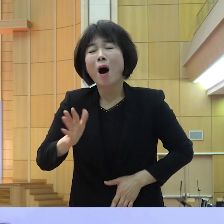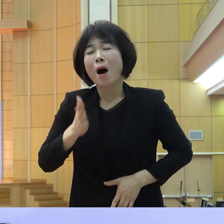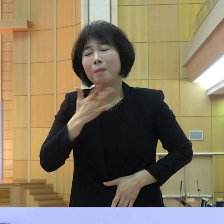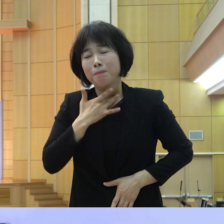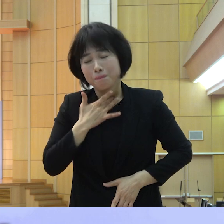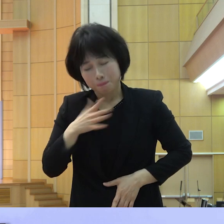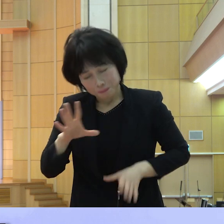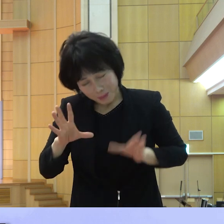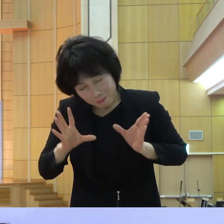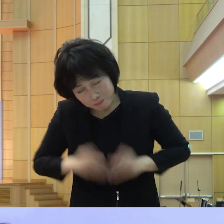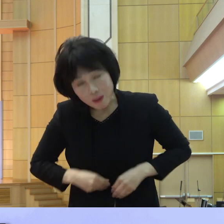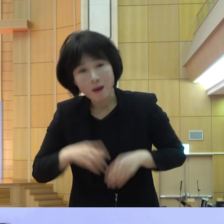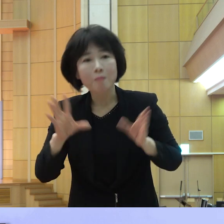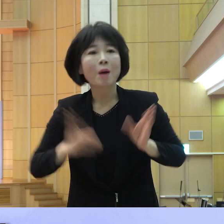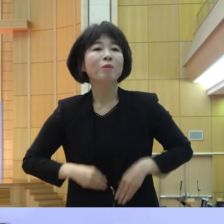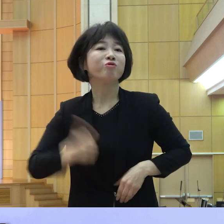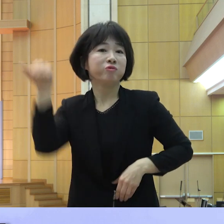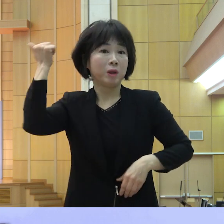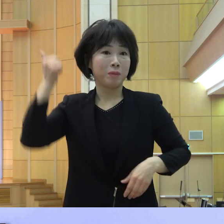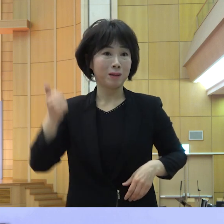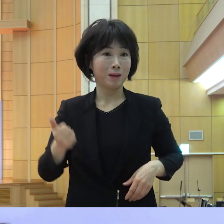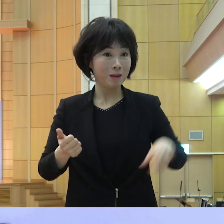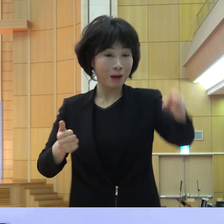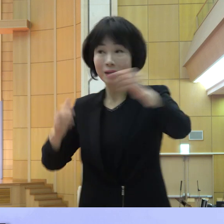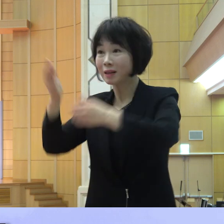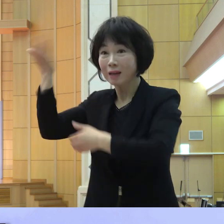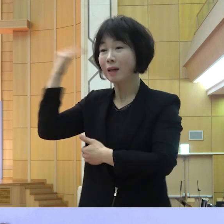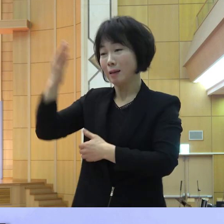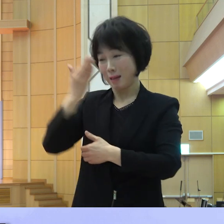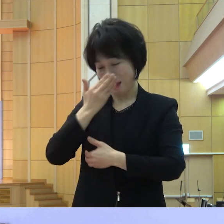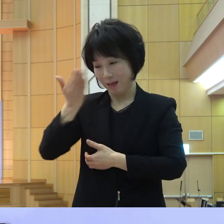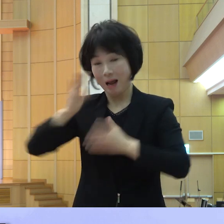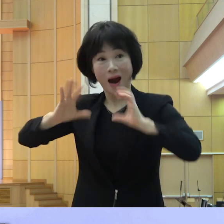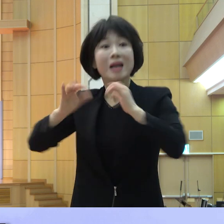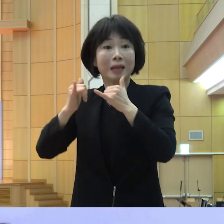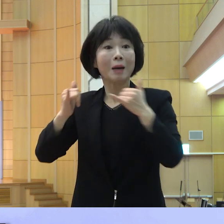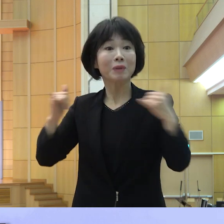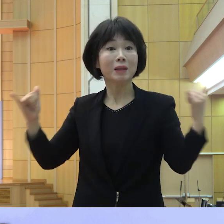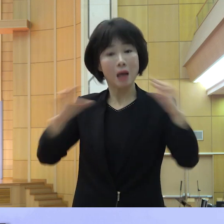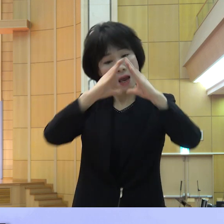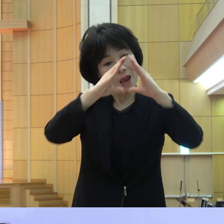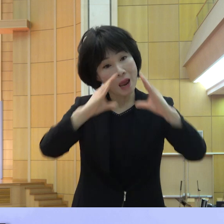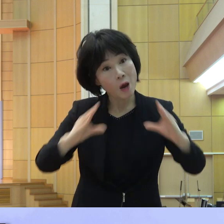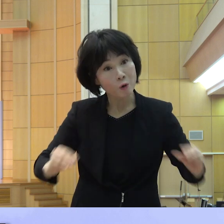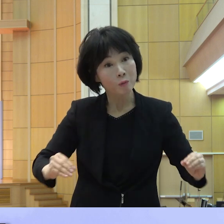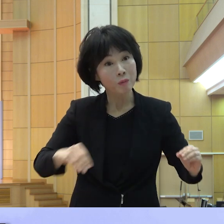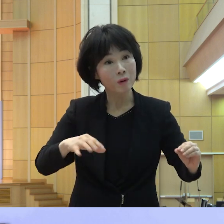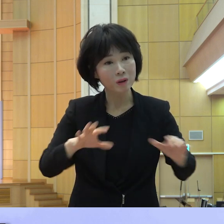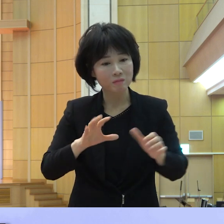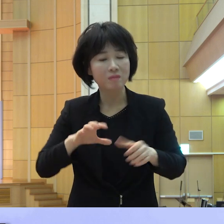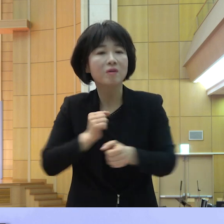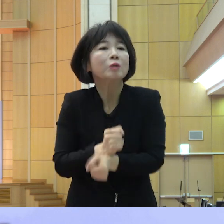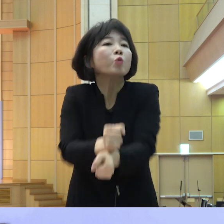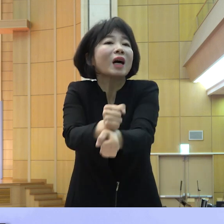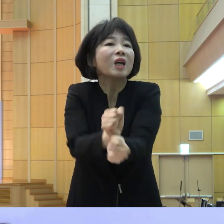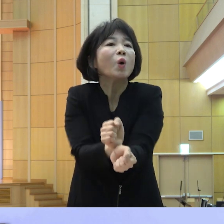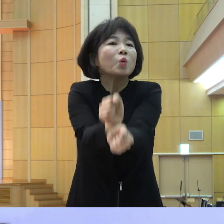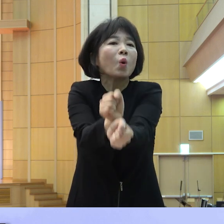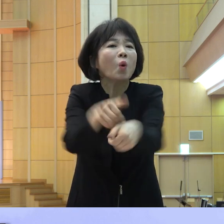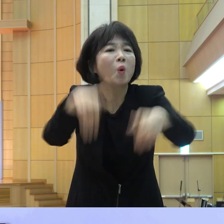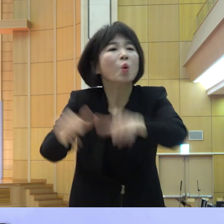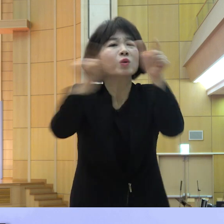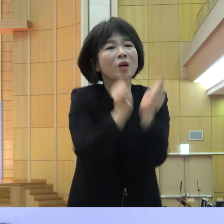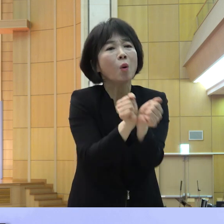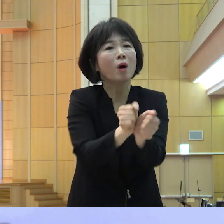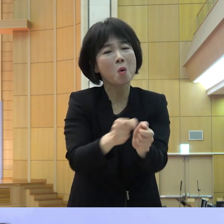굶주린다는 거예요. 굶주린다는 거예요. 여러분, 이스라엘 백성들이 애굽에서 430년 동안 종살이 하다가